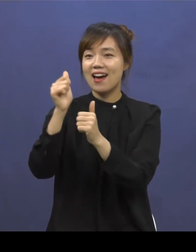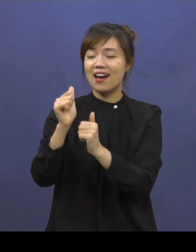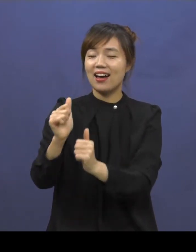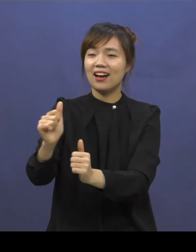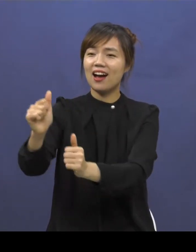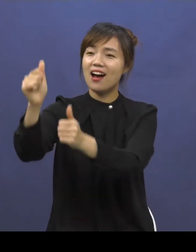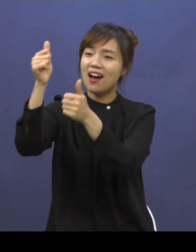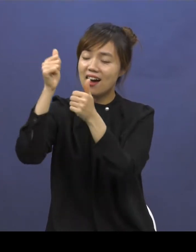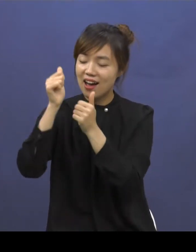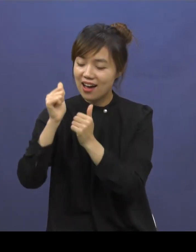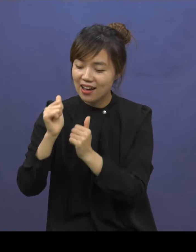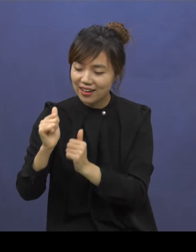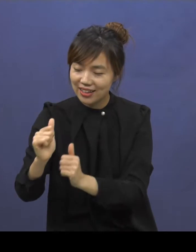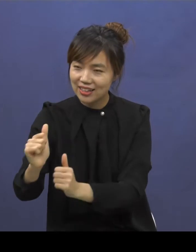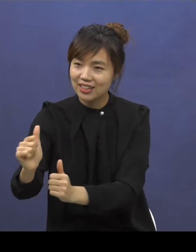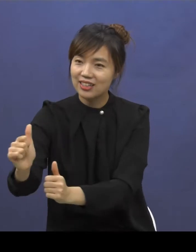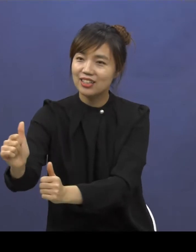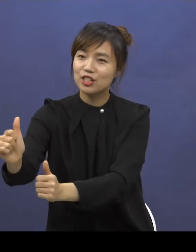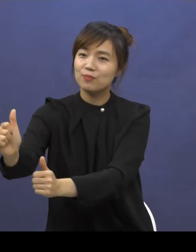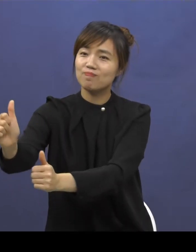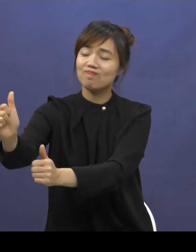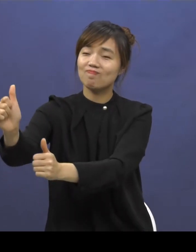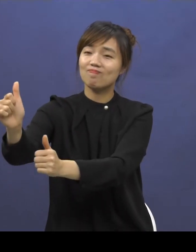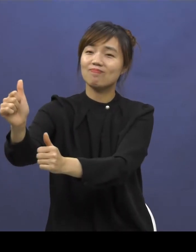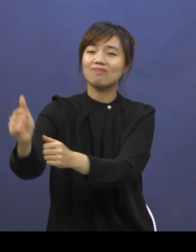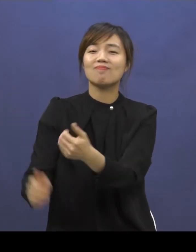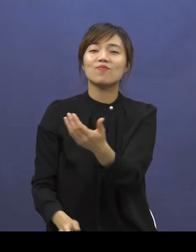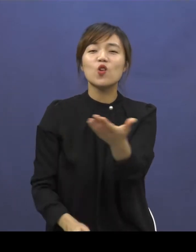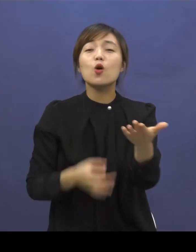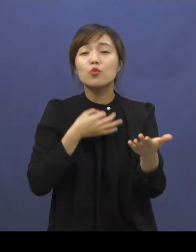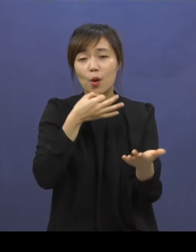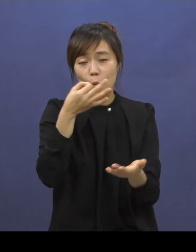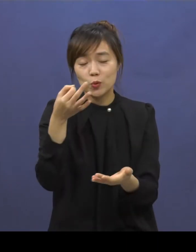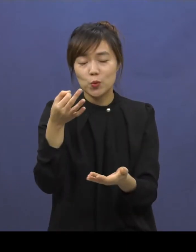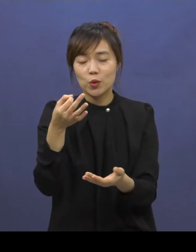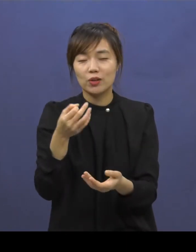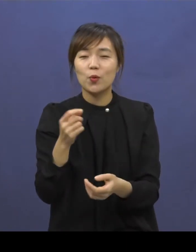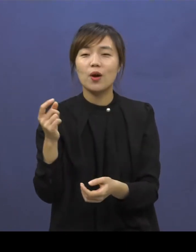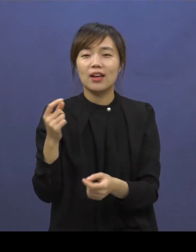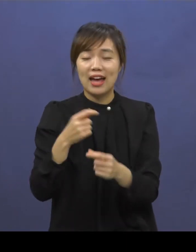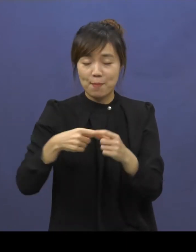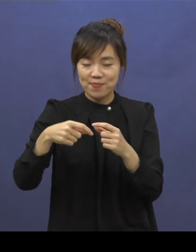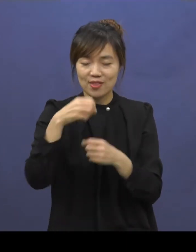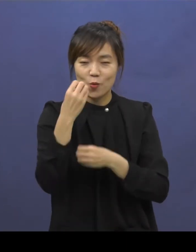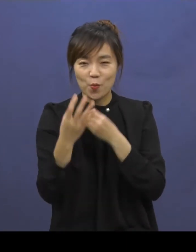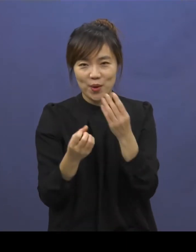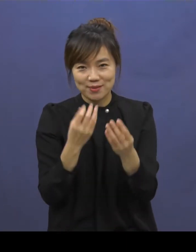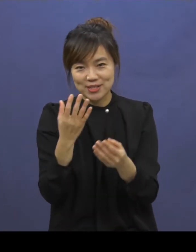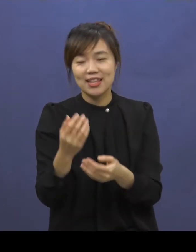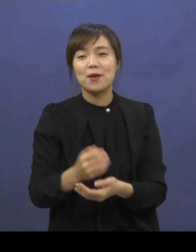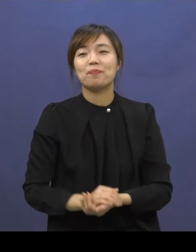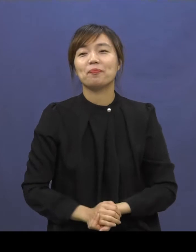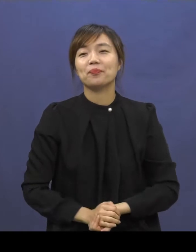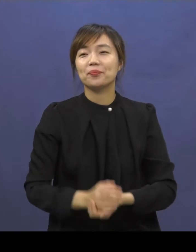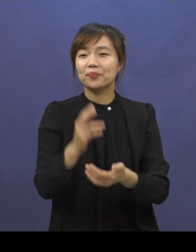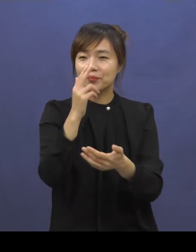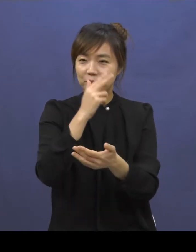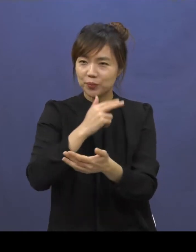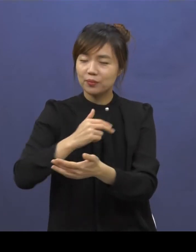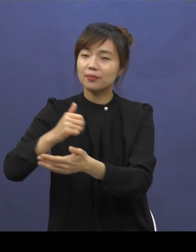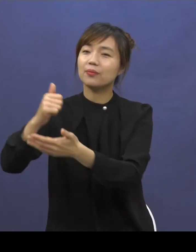따라가. 우리 여러분들이 그 목소리를 우리 한 번 더 고백하십시다. 주님을 찬송하면서